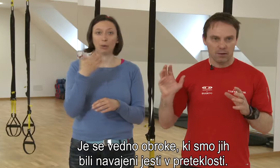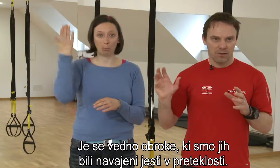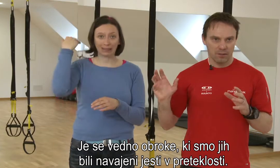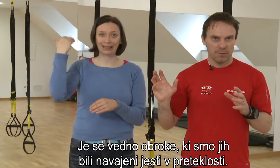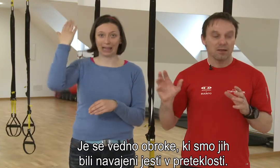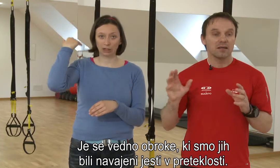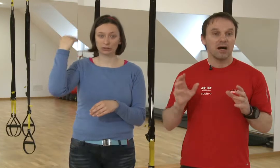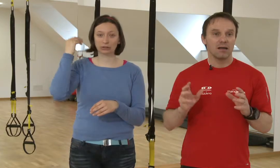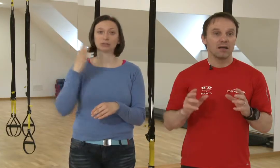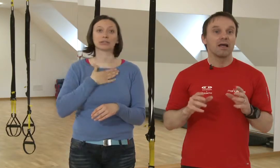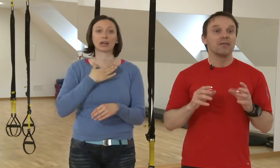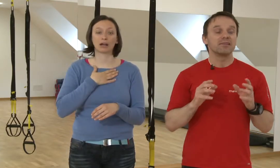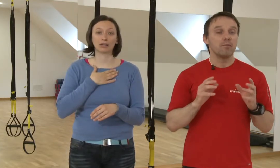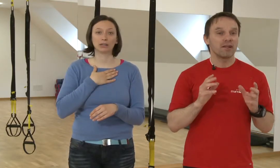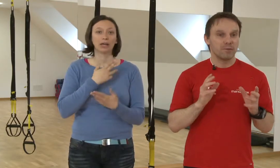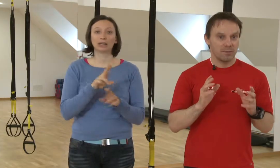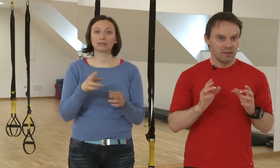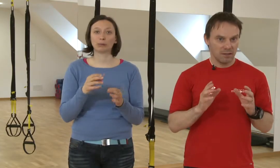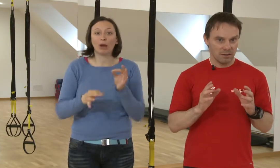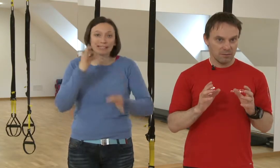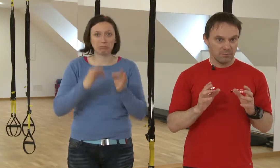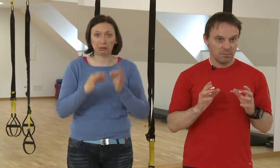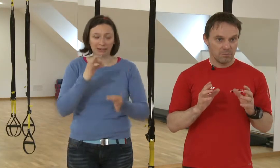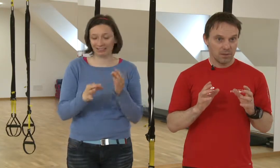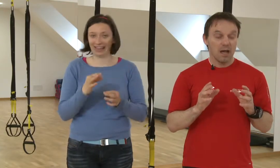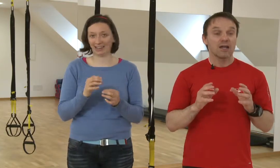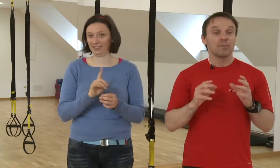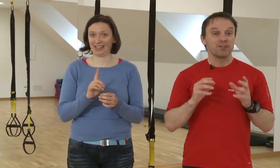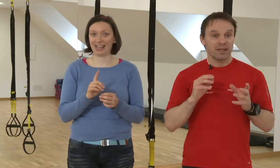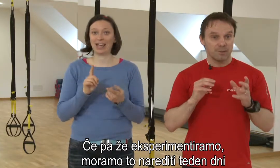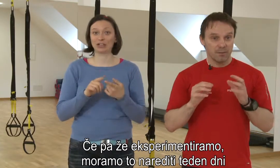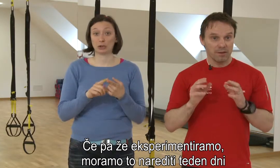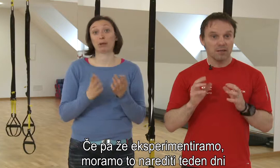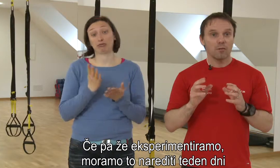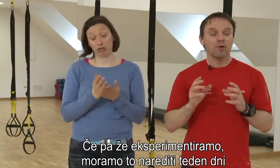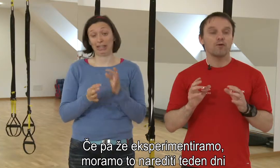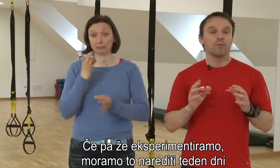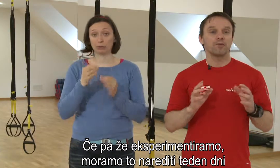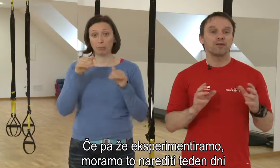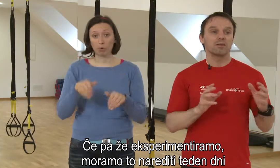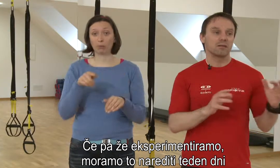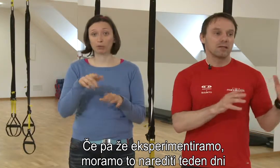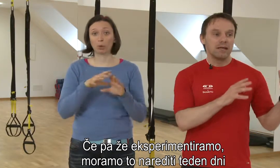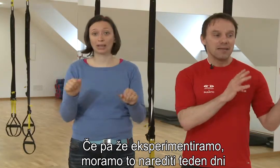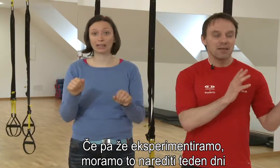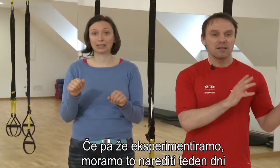preteklosti. Zakaj? Ne smemo eksperimentirati. Če pa že eksperimentiramo, potem moramo pa to narediti teden